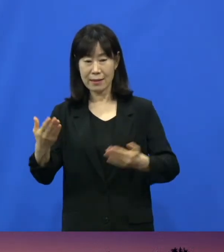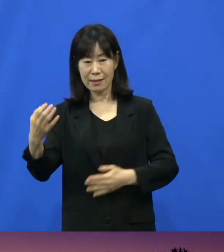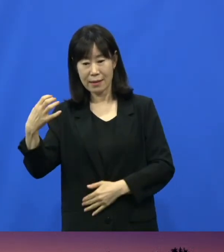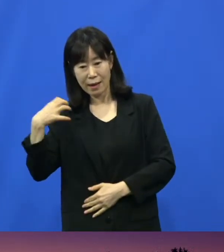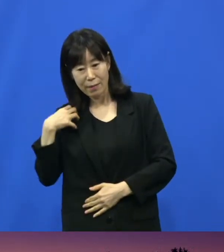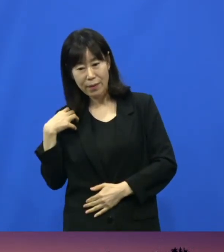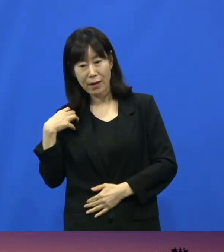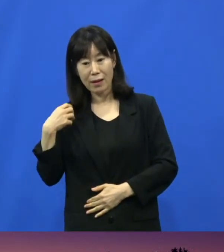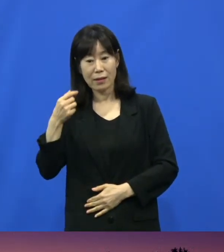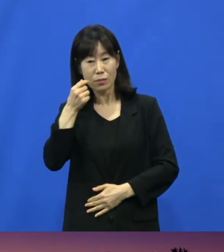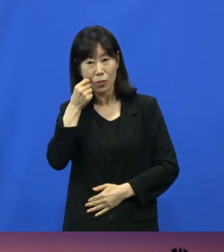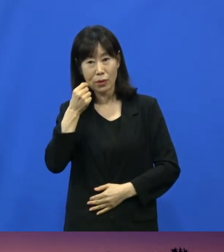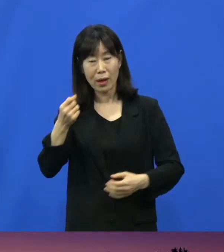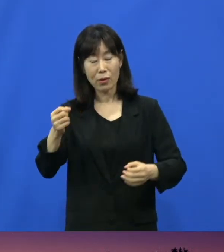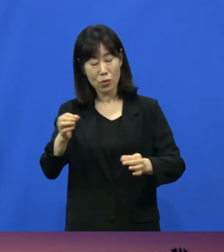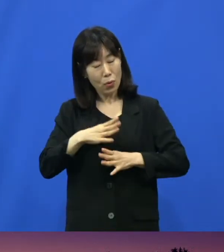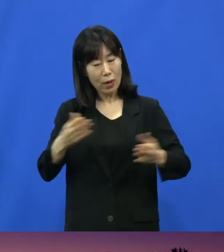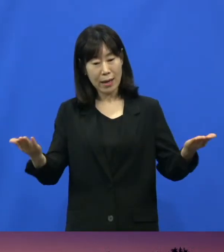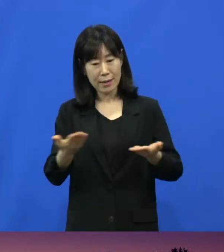놀라운 일을 하려고.